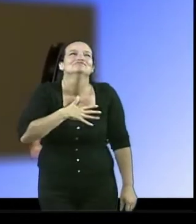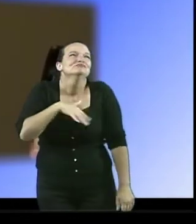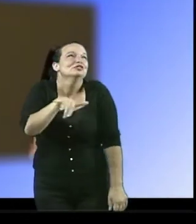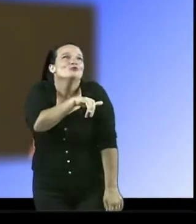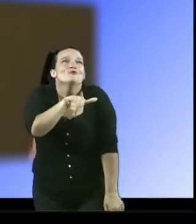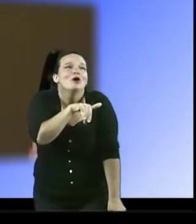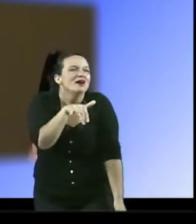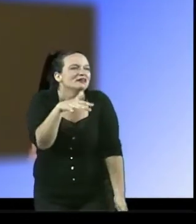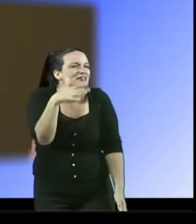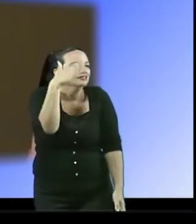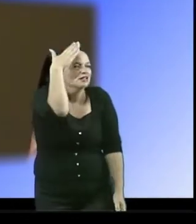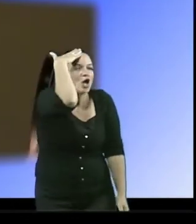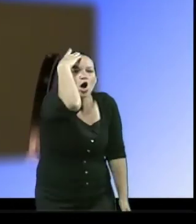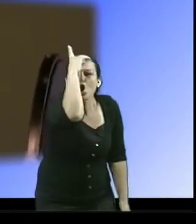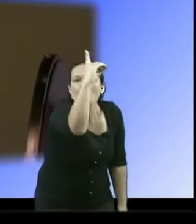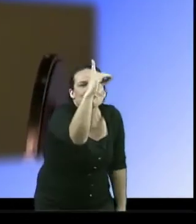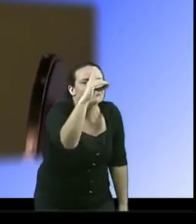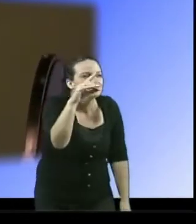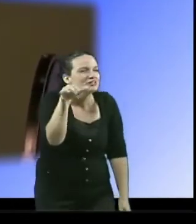así como lo fui